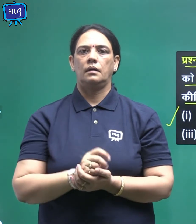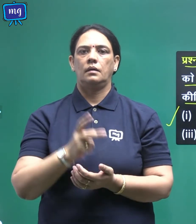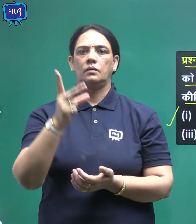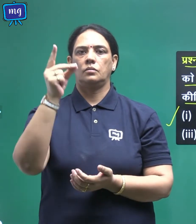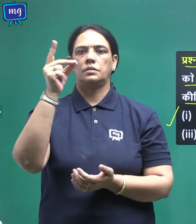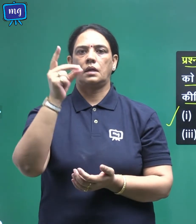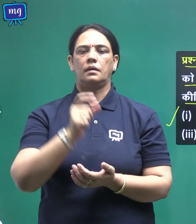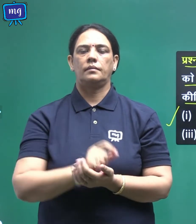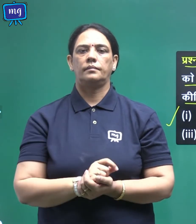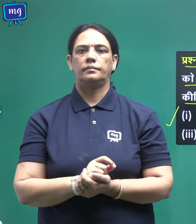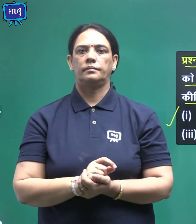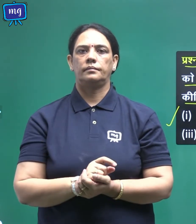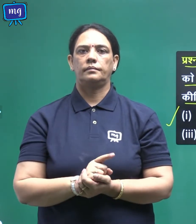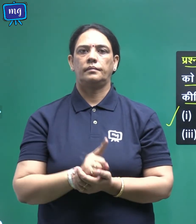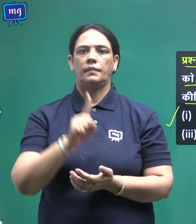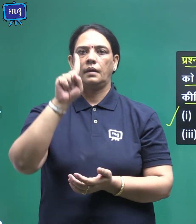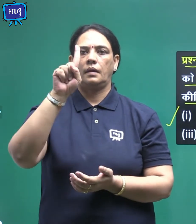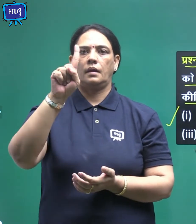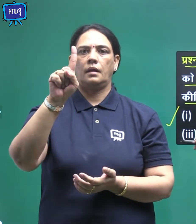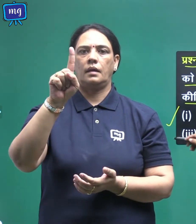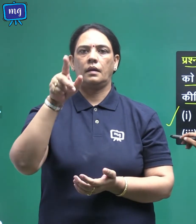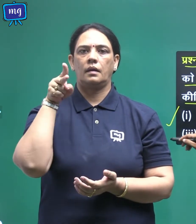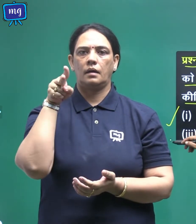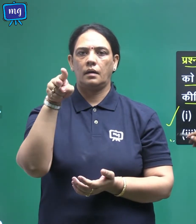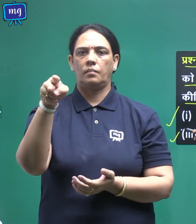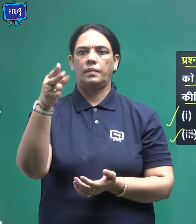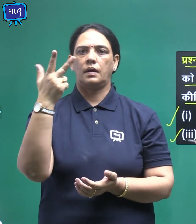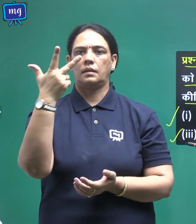दूसरा 1:8,